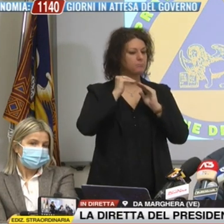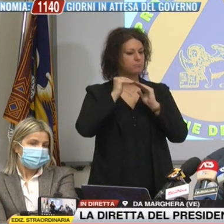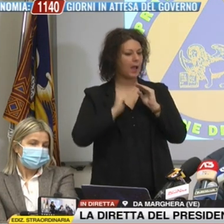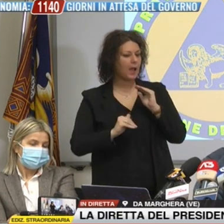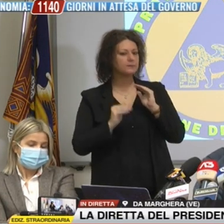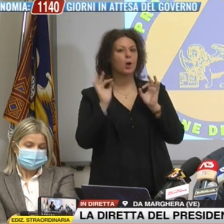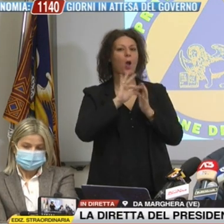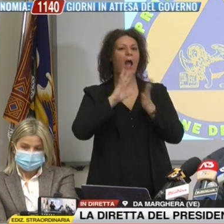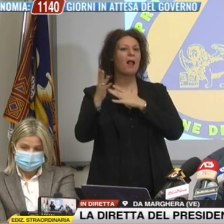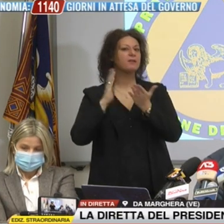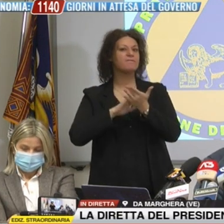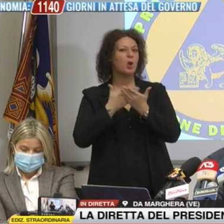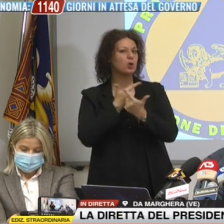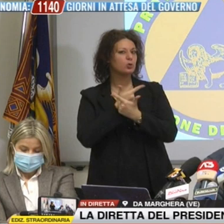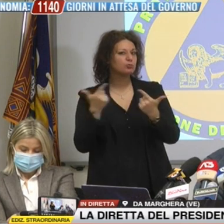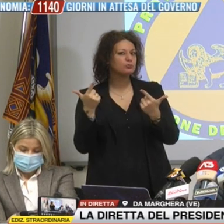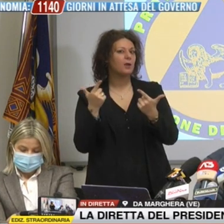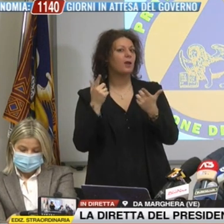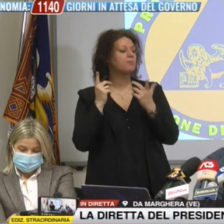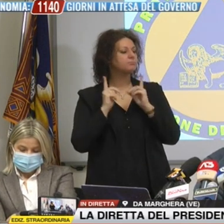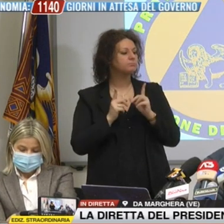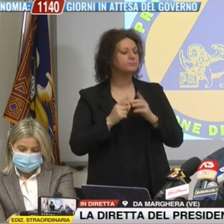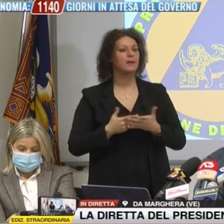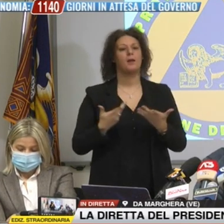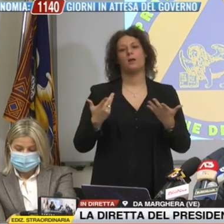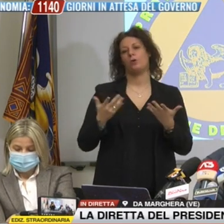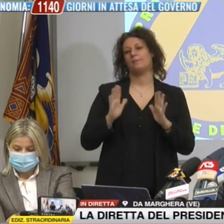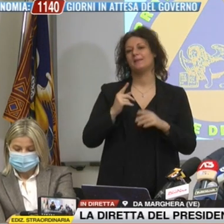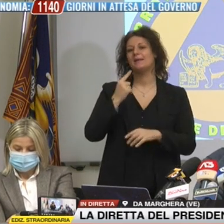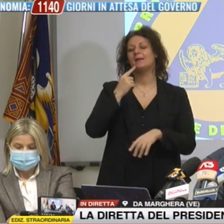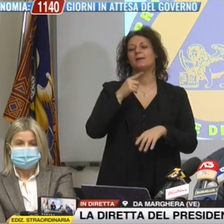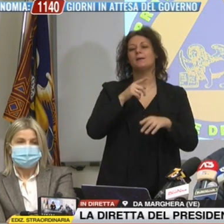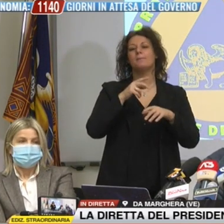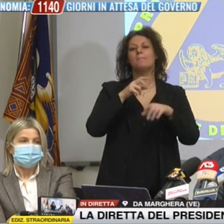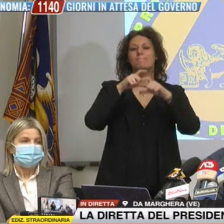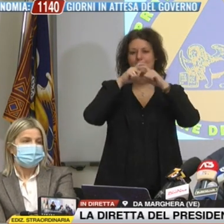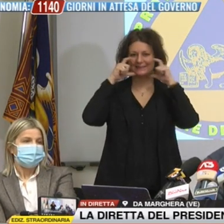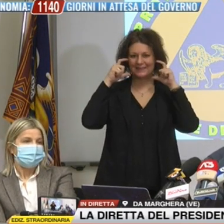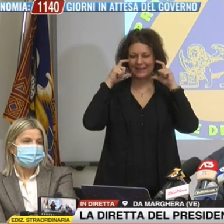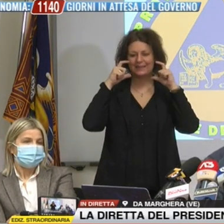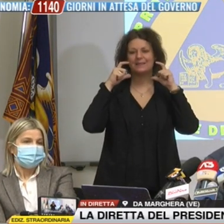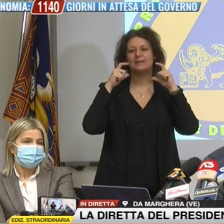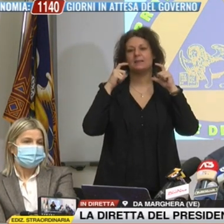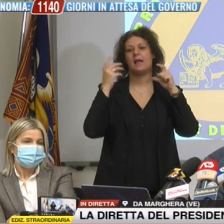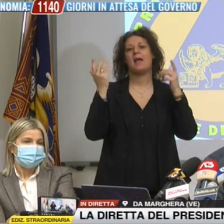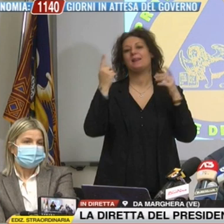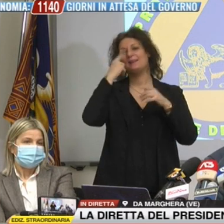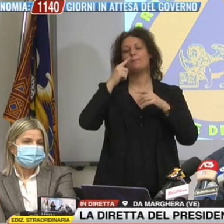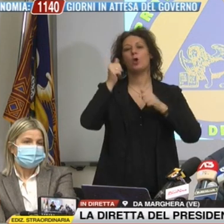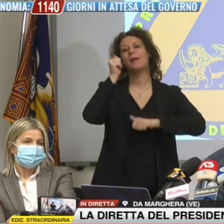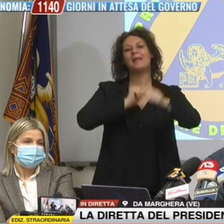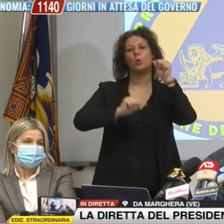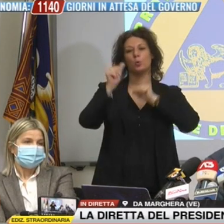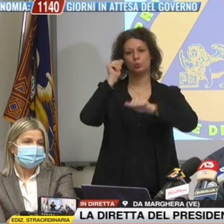No, beh, è chiaro che le mascherine che usano i sanitari danno una protezione più elevata, cioè le mascherine di tipo chirurgico hanno